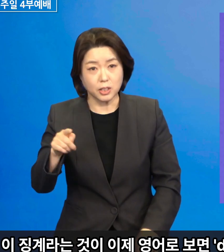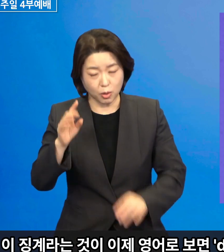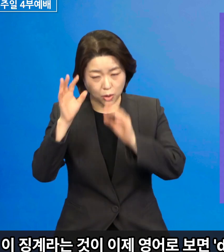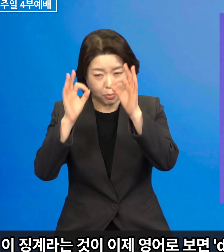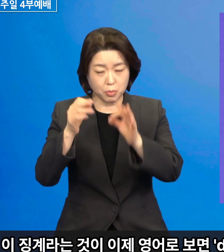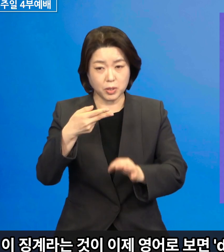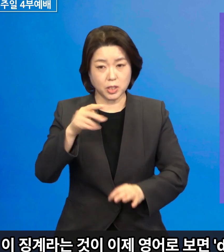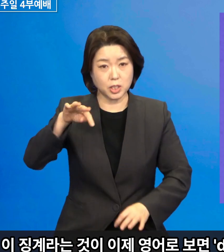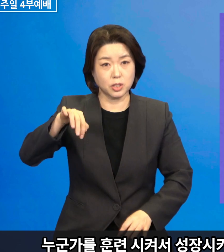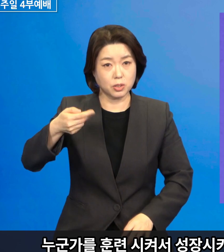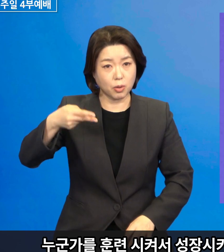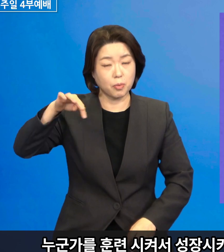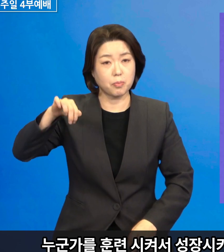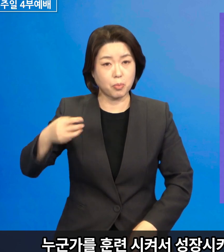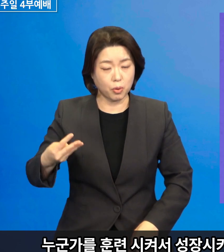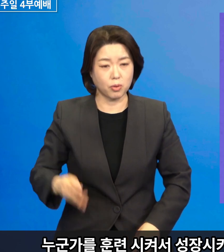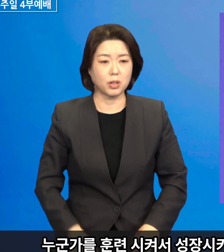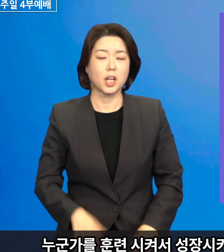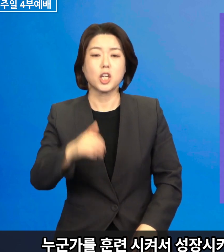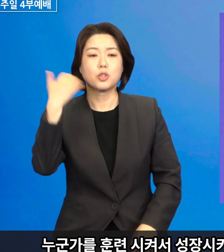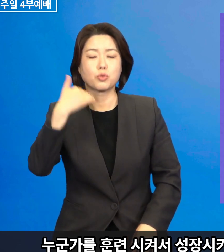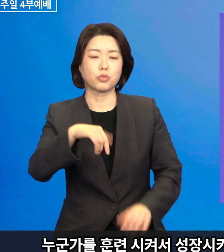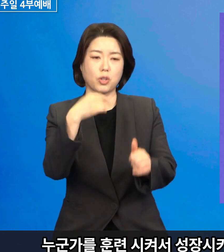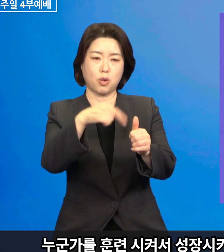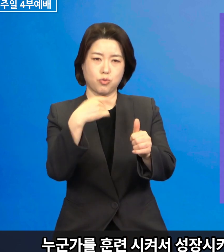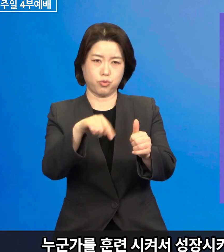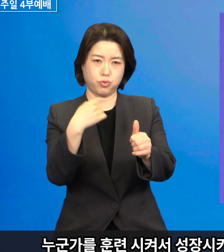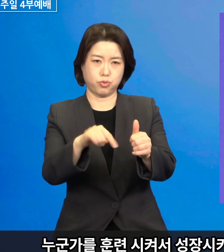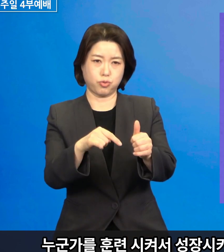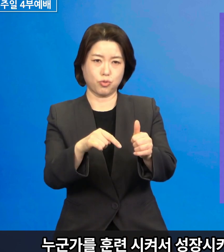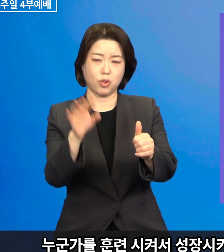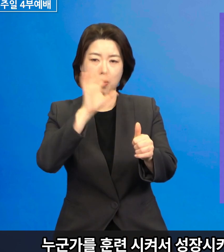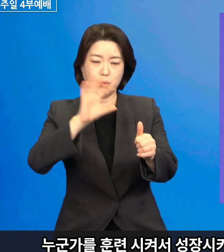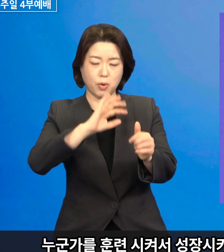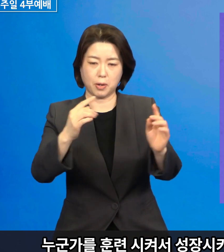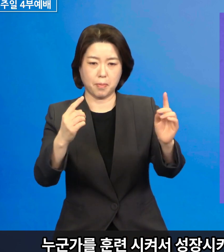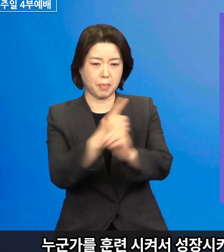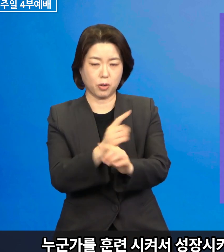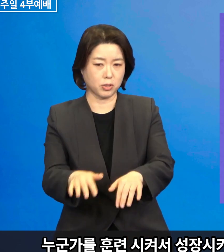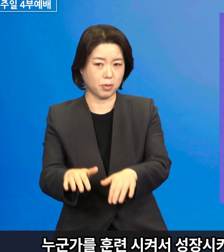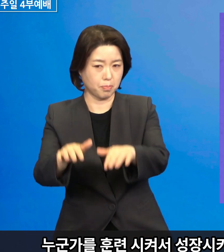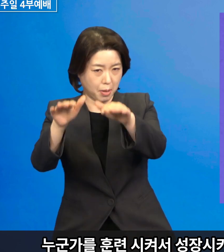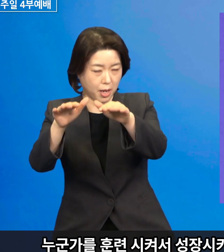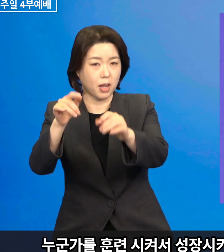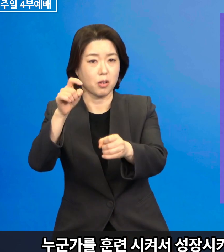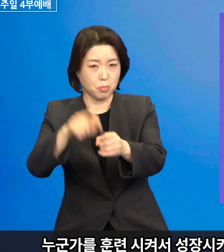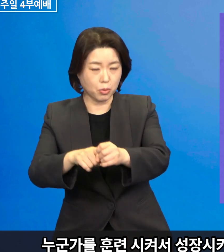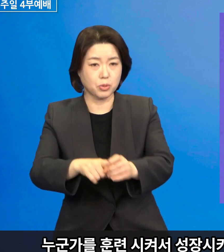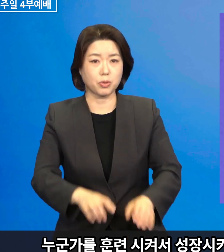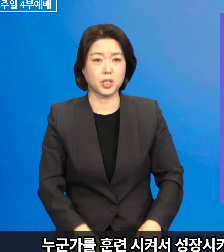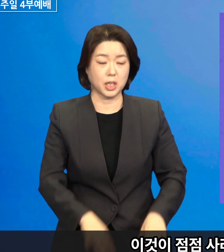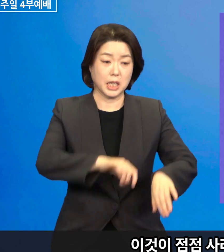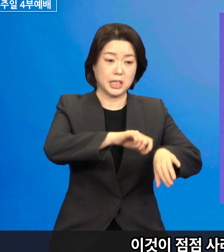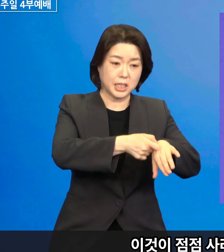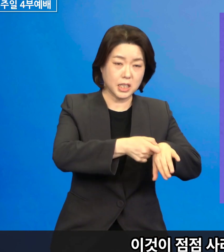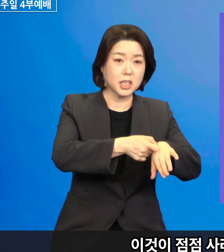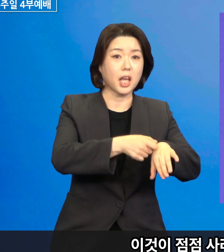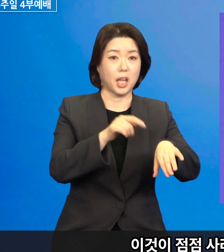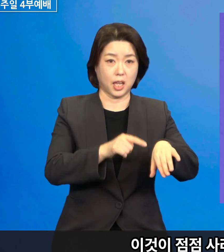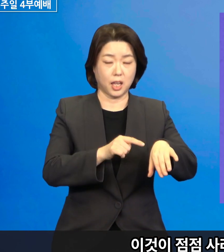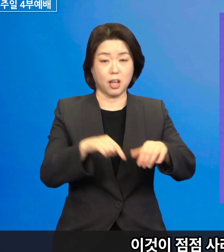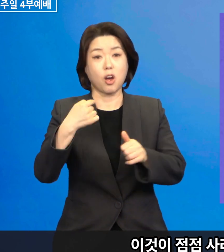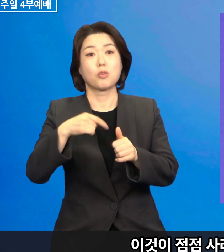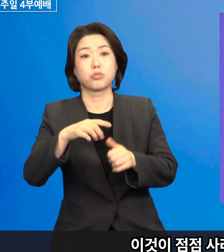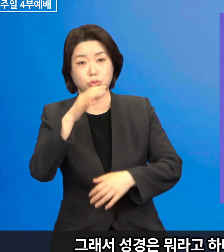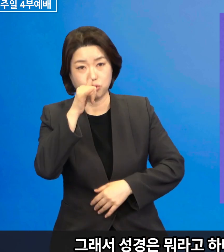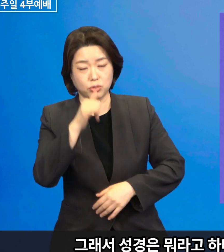사실은 훈육이거든요. 누군가를 훈련시켜서 성장시키기 위한 것이 이 징계와 훈육인데 이것이 점점